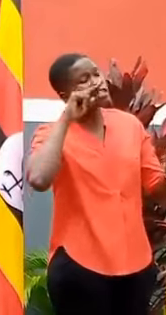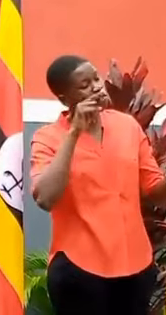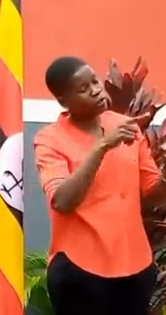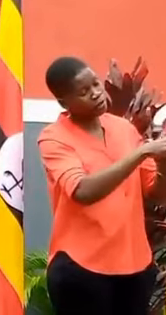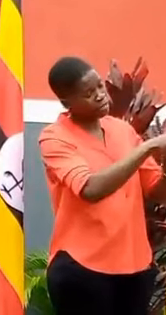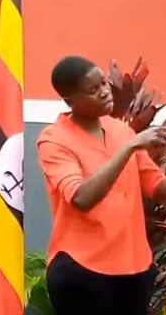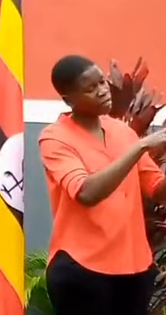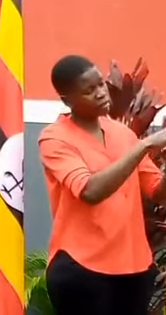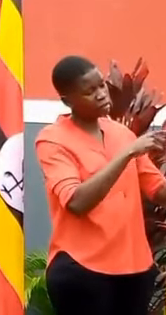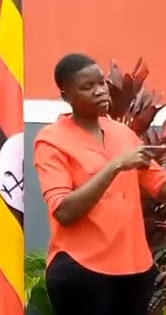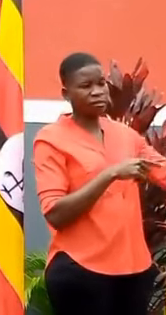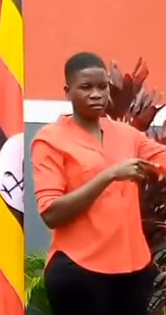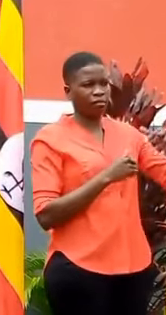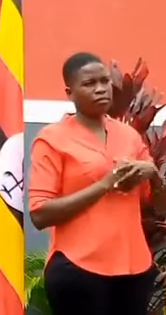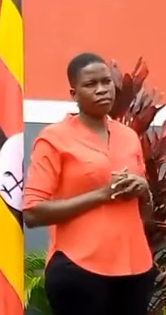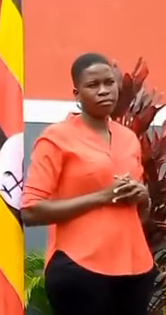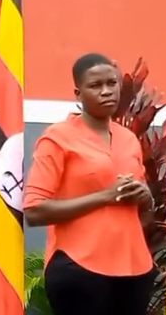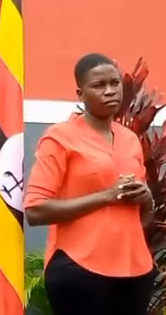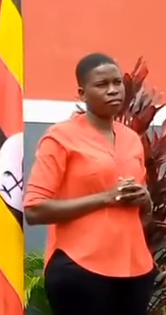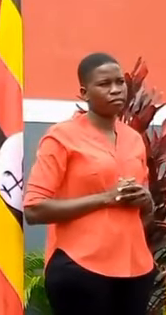ng'alagira omutemu we e Lweru.